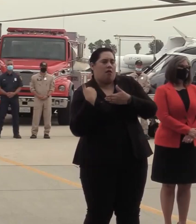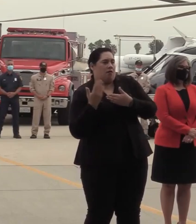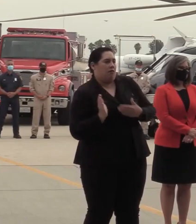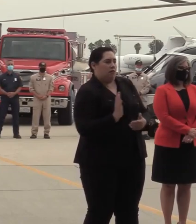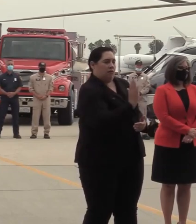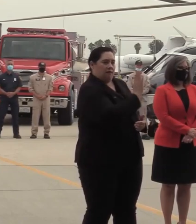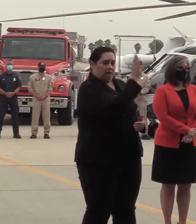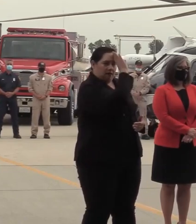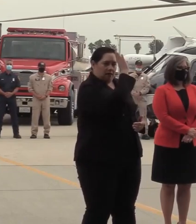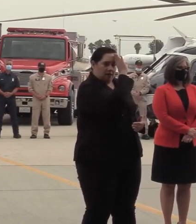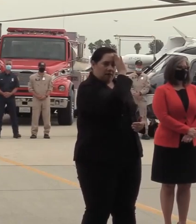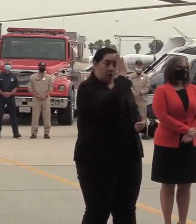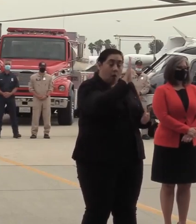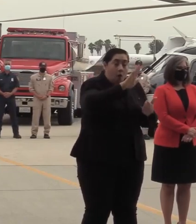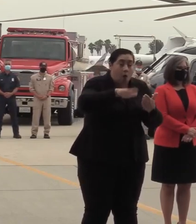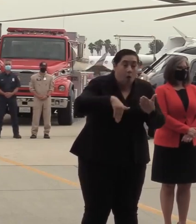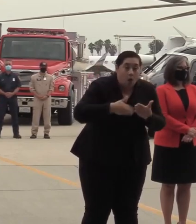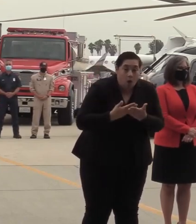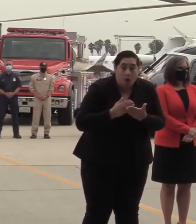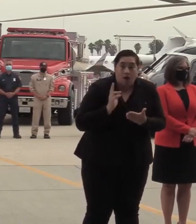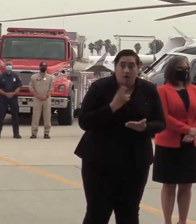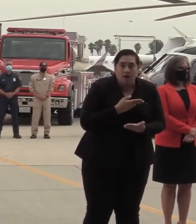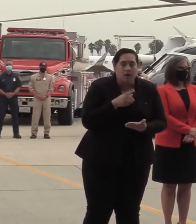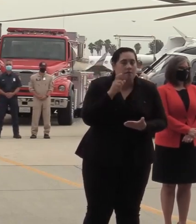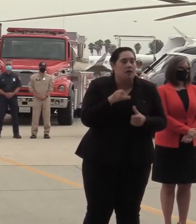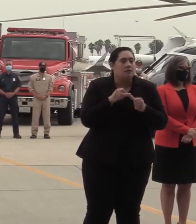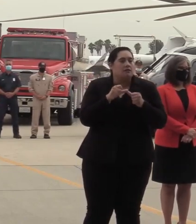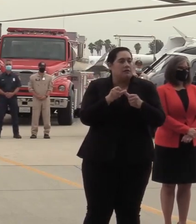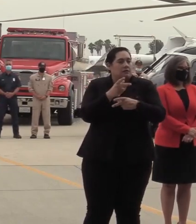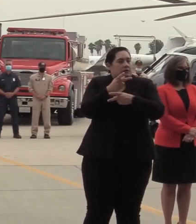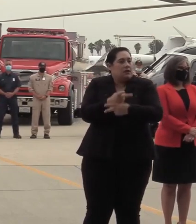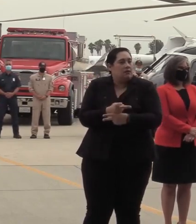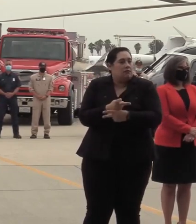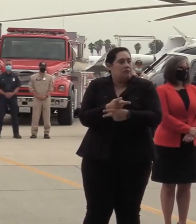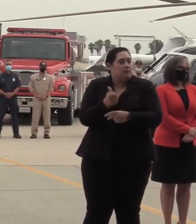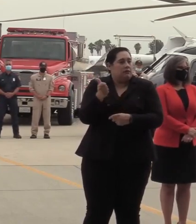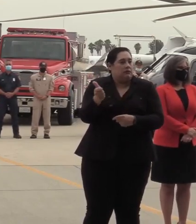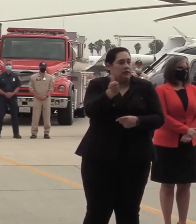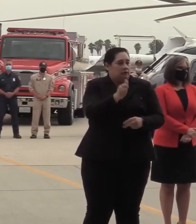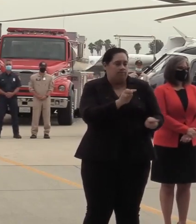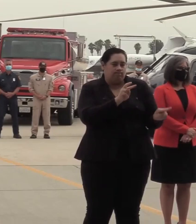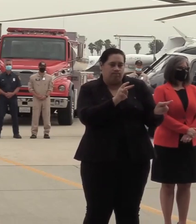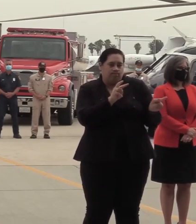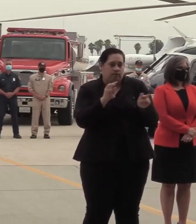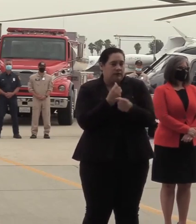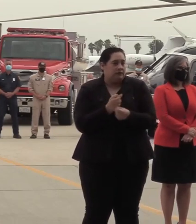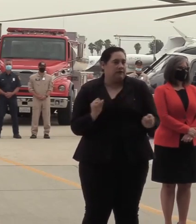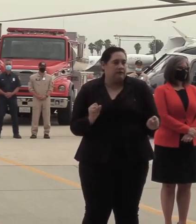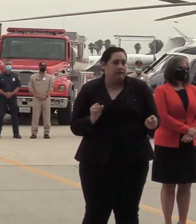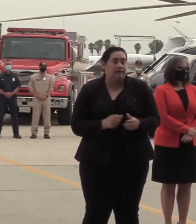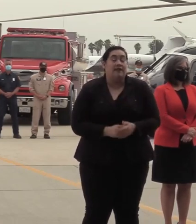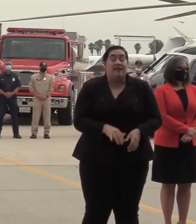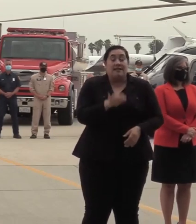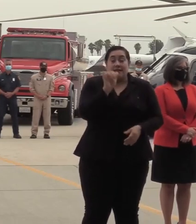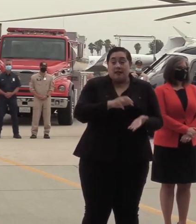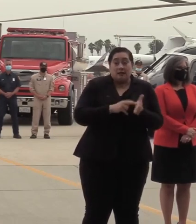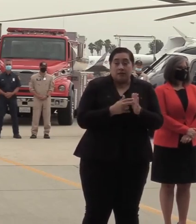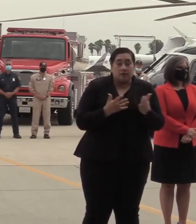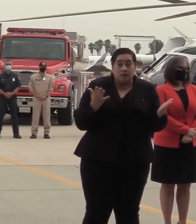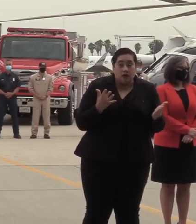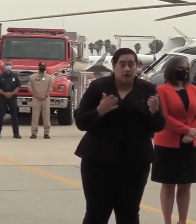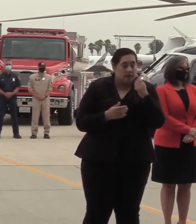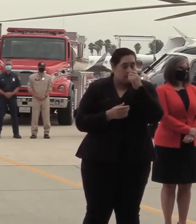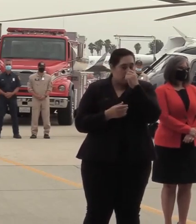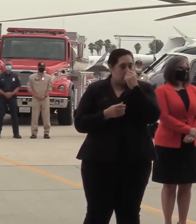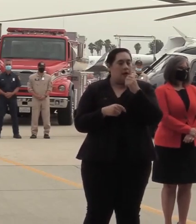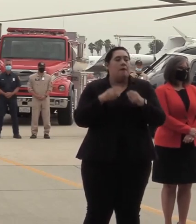bomberos. Todos tenemos que mantenernos vigilantes. Eso significa